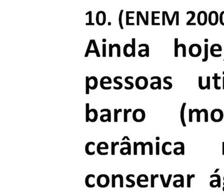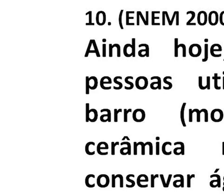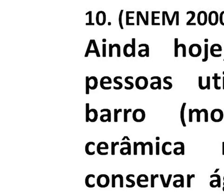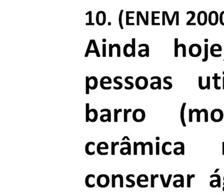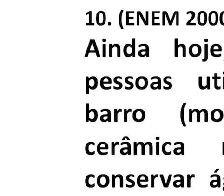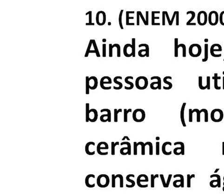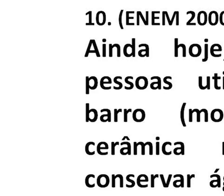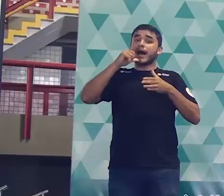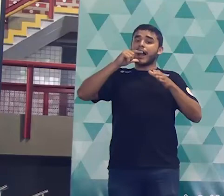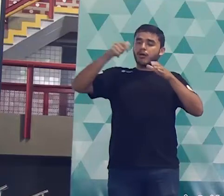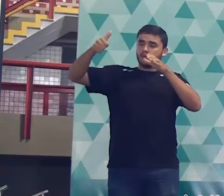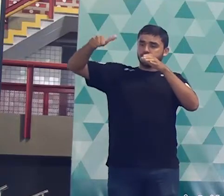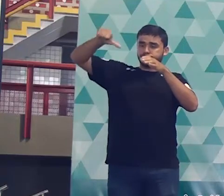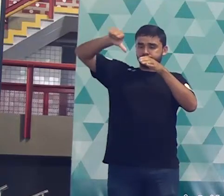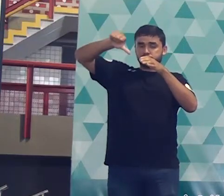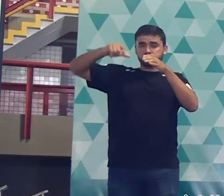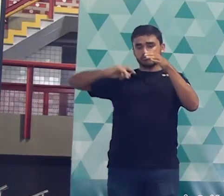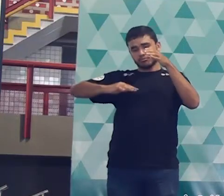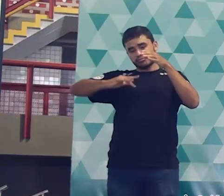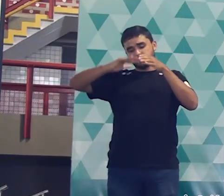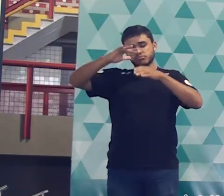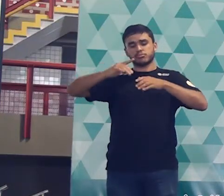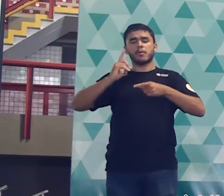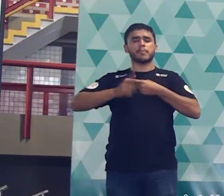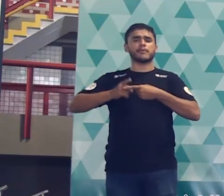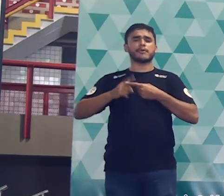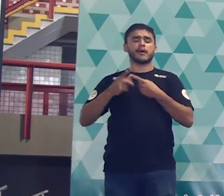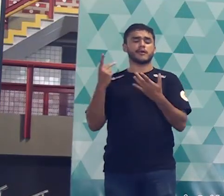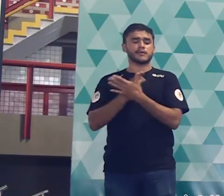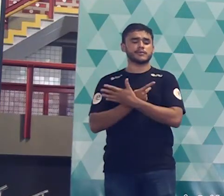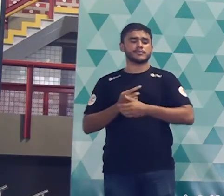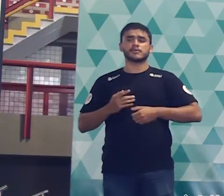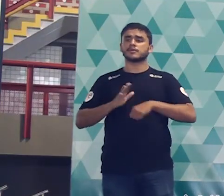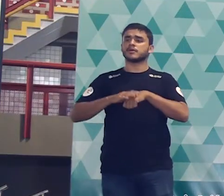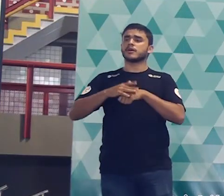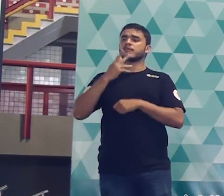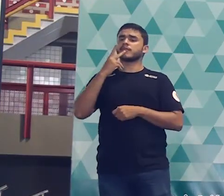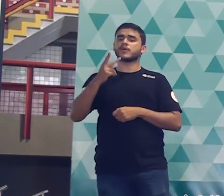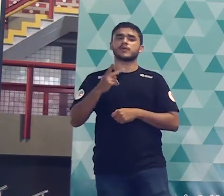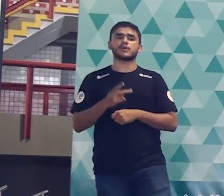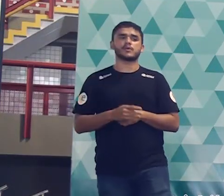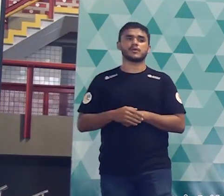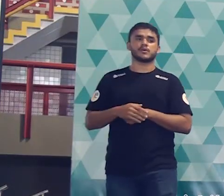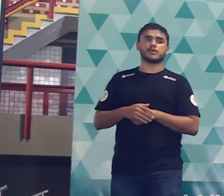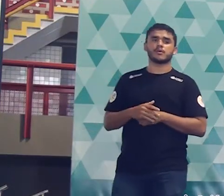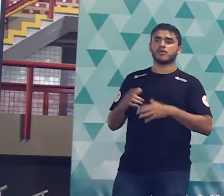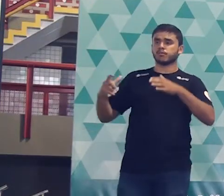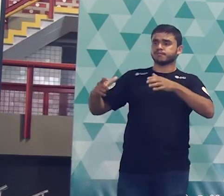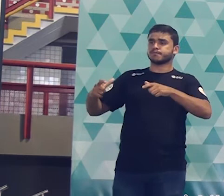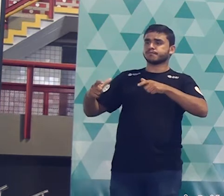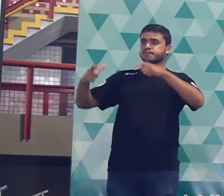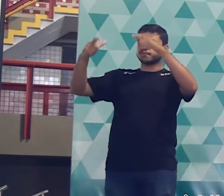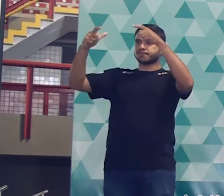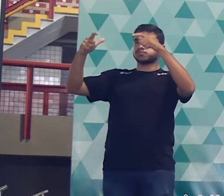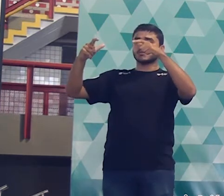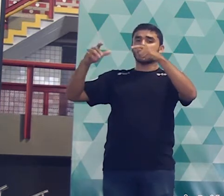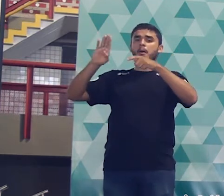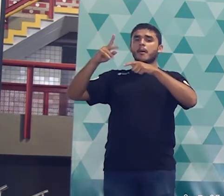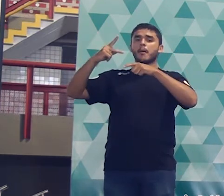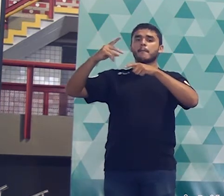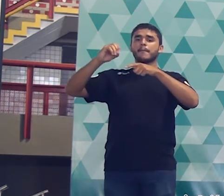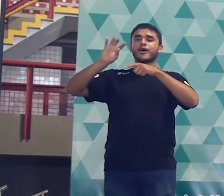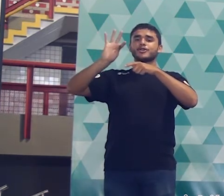a do ambiente. Isso ocorre por quê? Galera, quem aqui já pegou aquela água, daquele negócio que muita gente chama no interior de